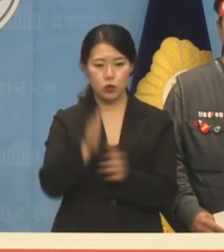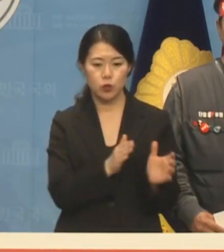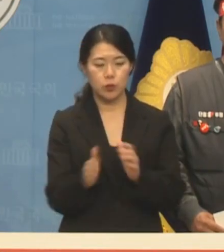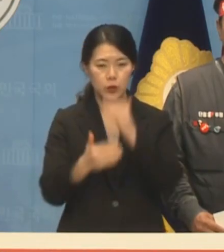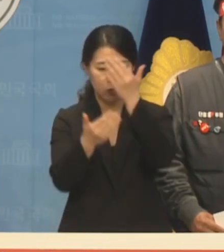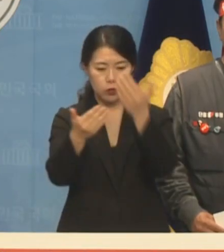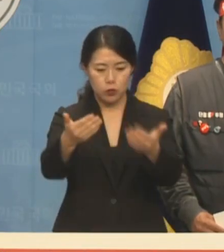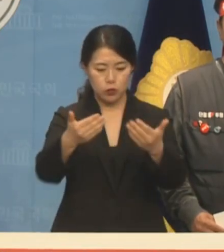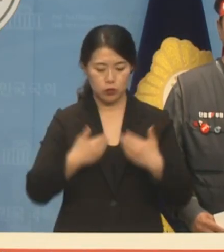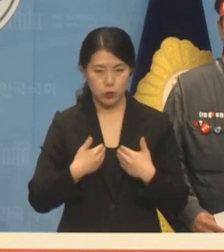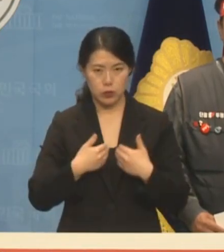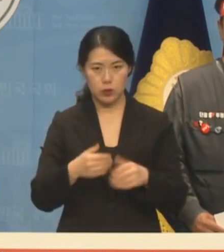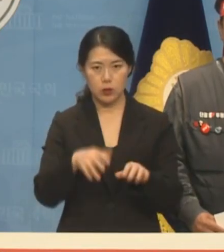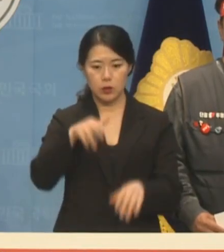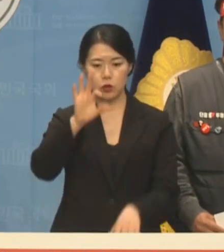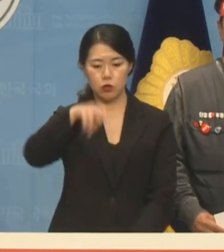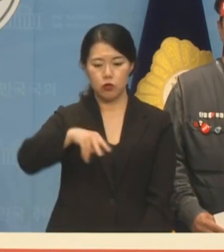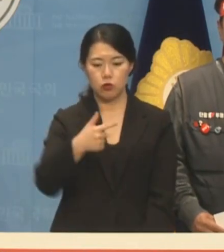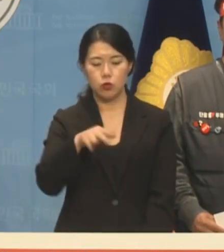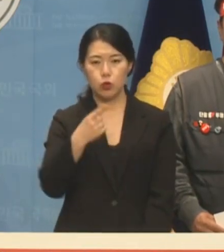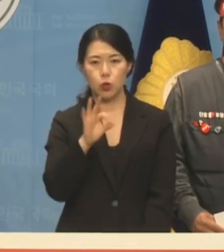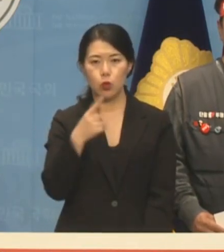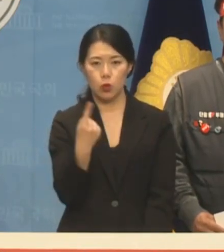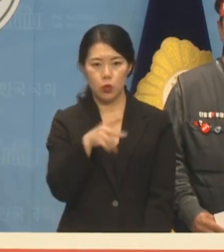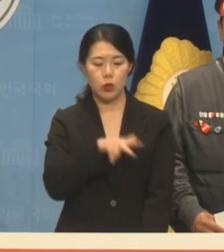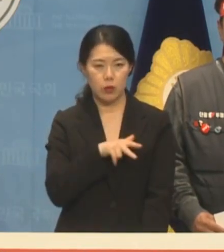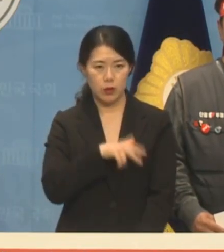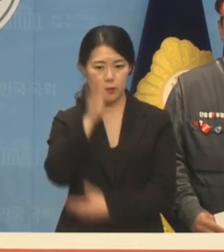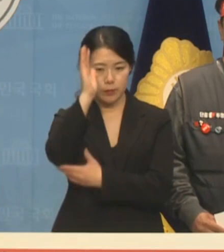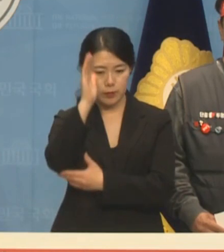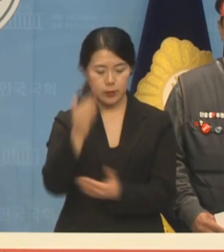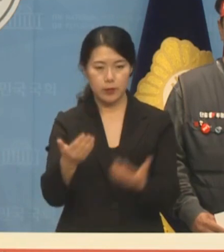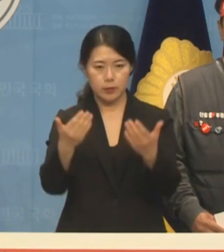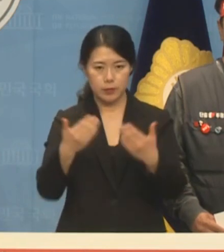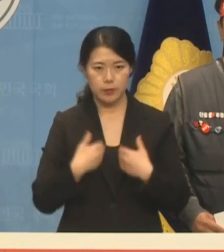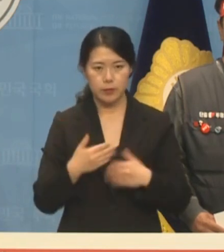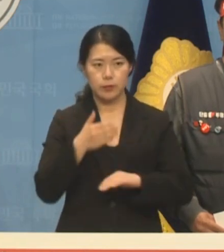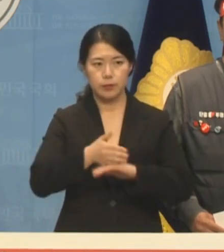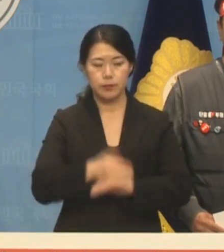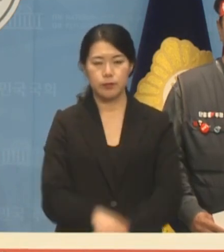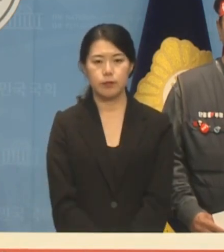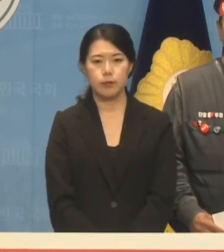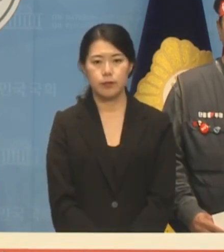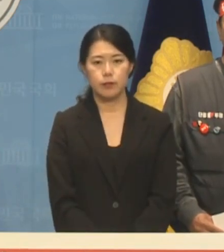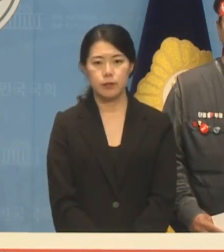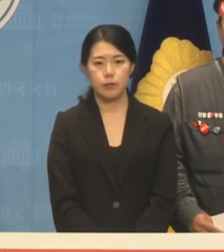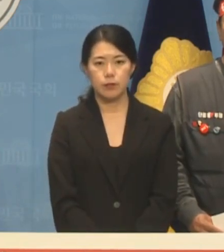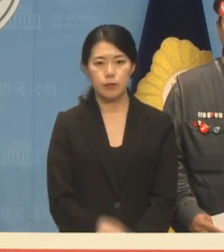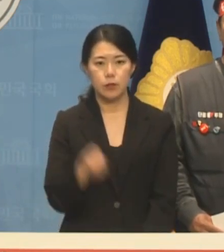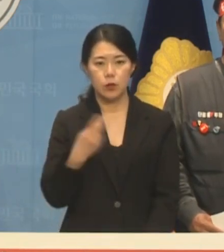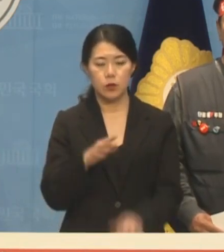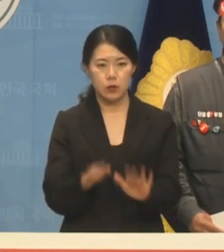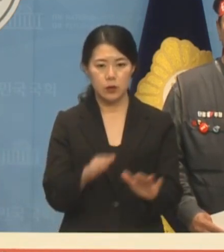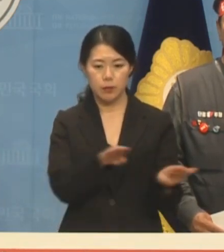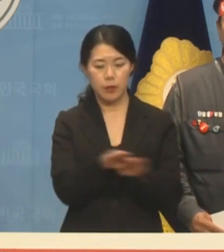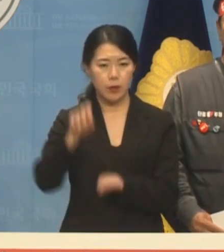진보당 북구 윤종호 국회의원님께 감사드립니다. 그리고 동서석유화학 사내하청지회 총파업